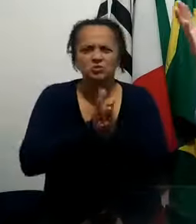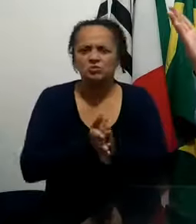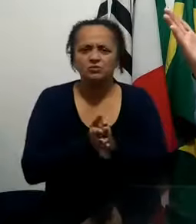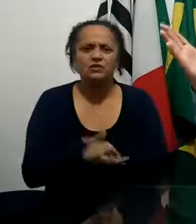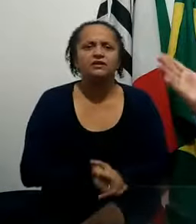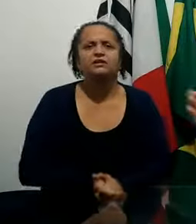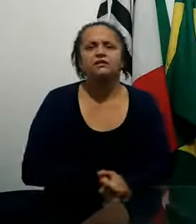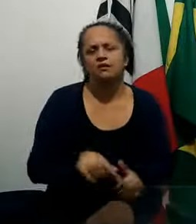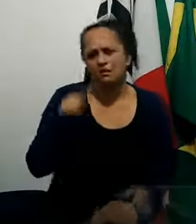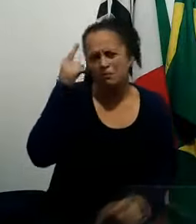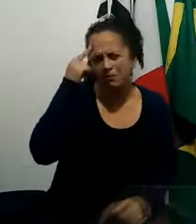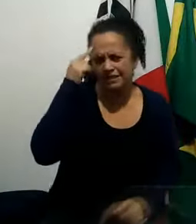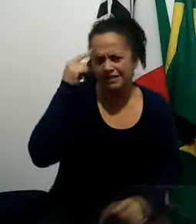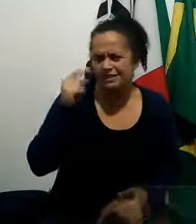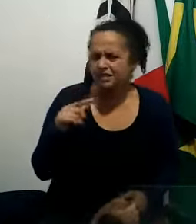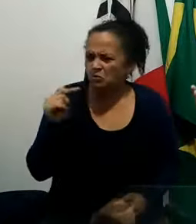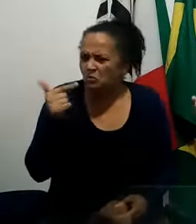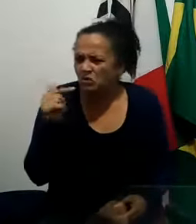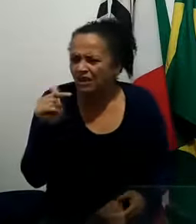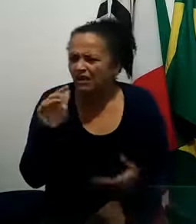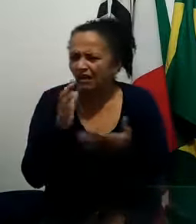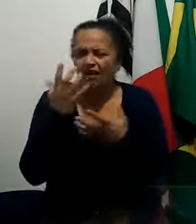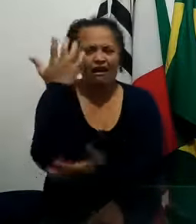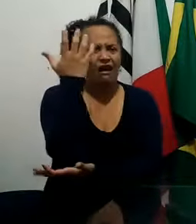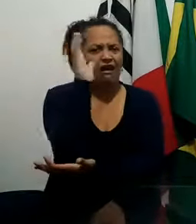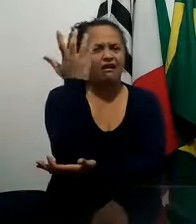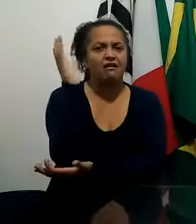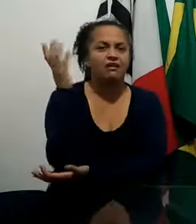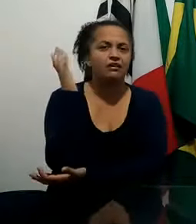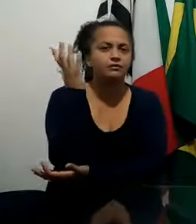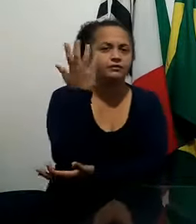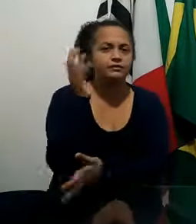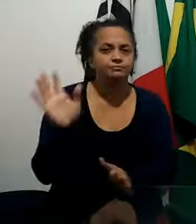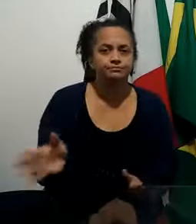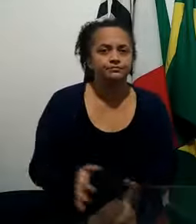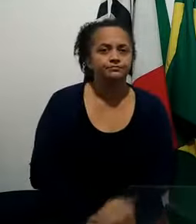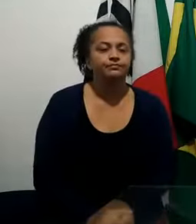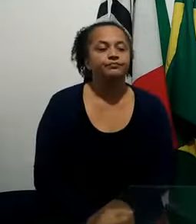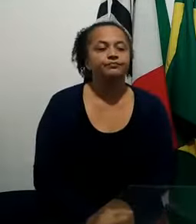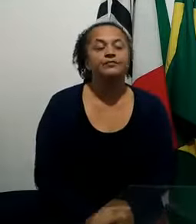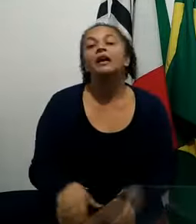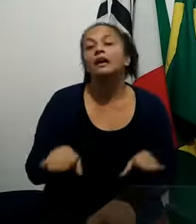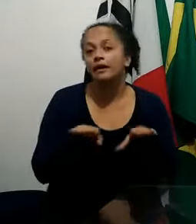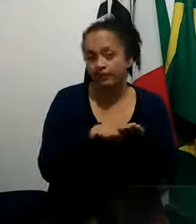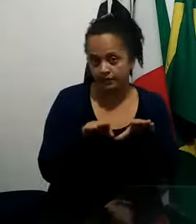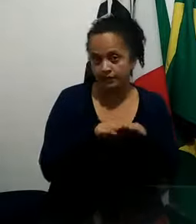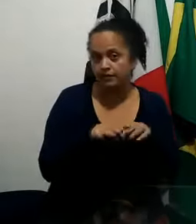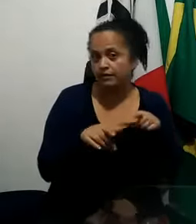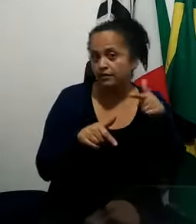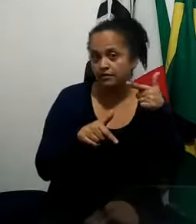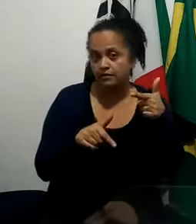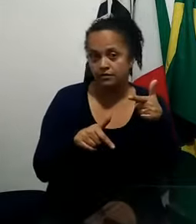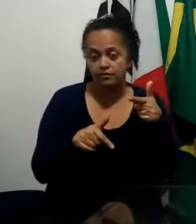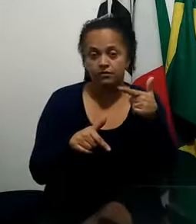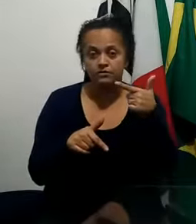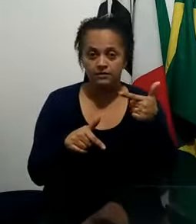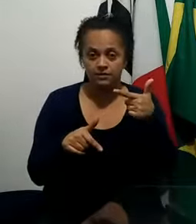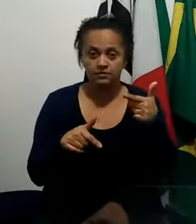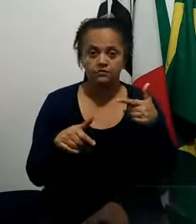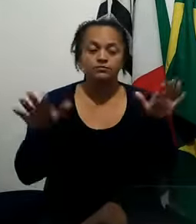florestas tropicais, né? Aí vem a segunda trombeta, Apocalipse 8, do versículo 8